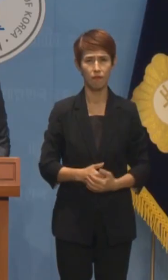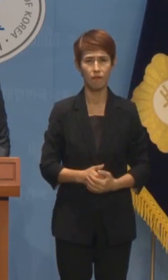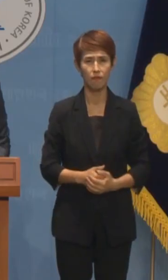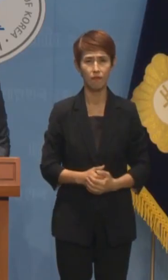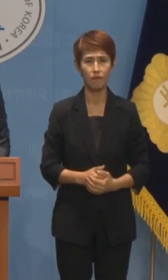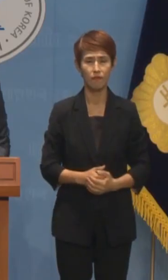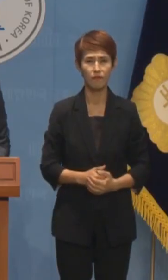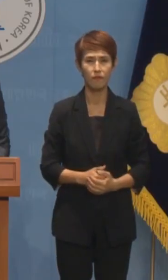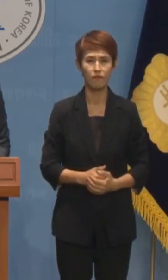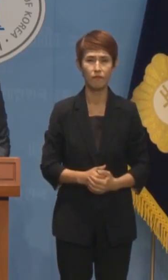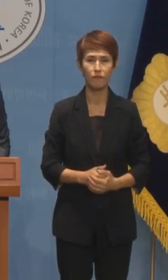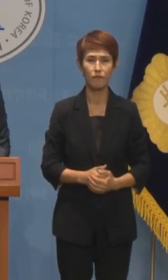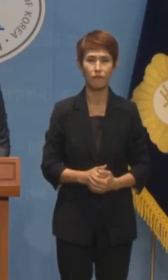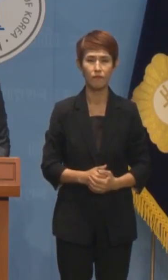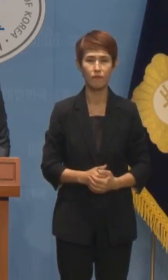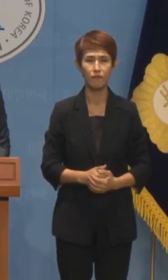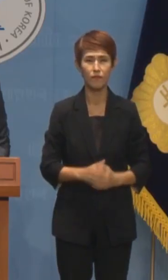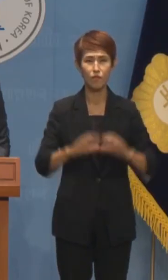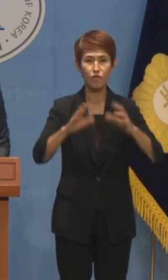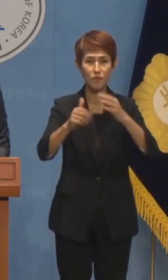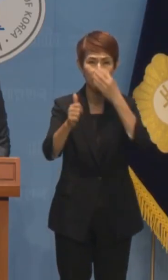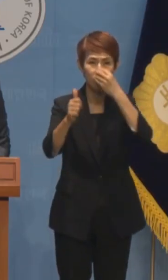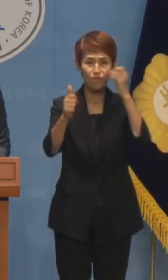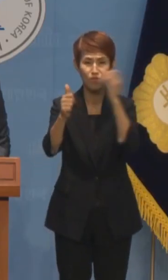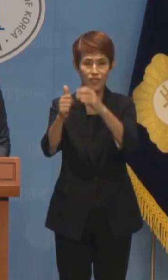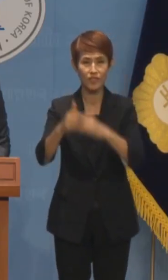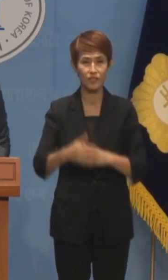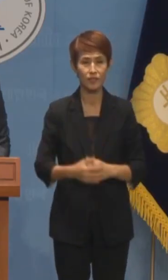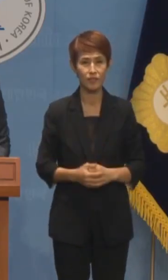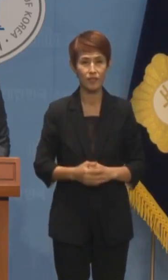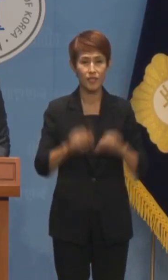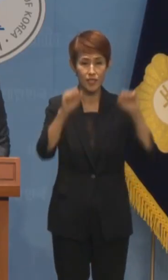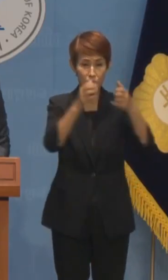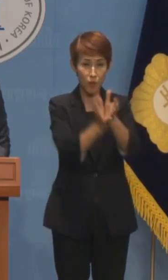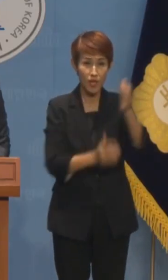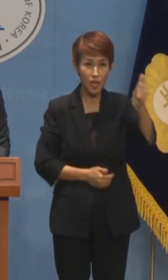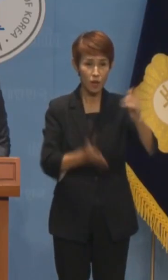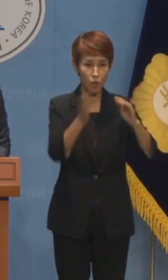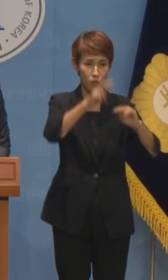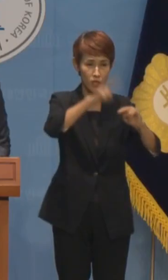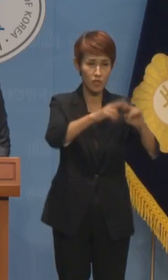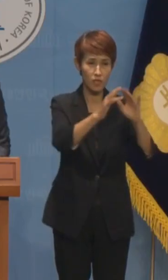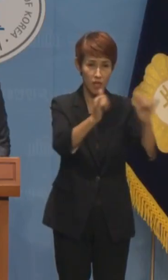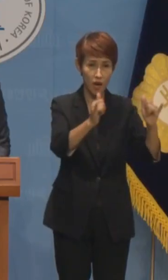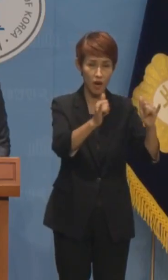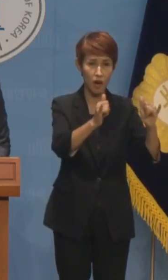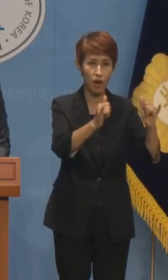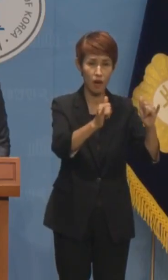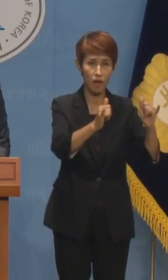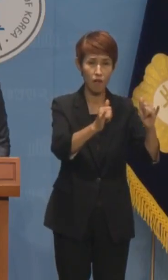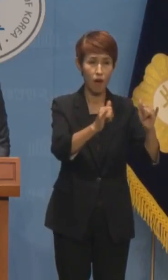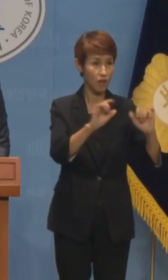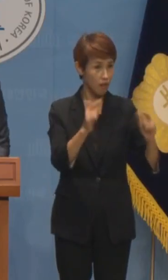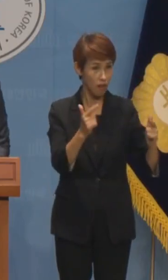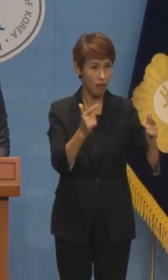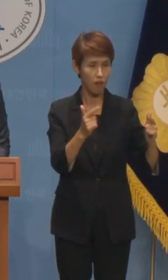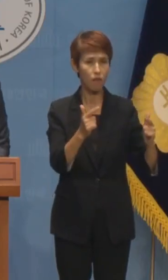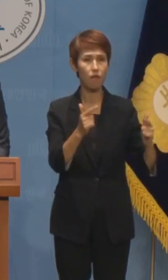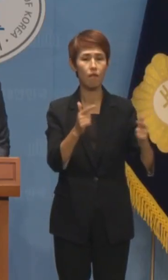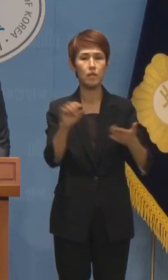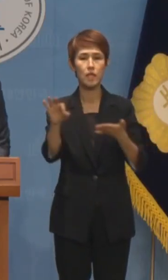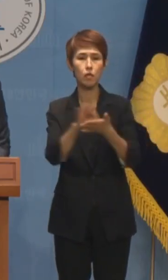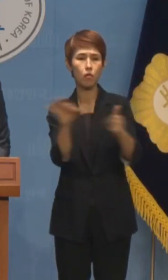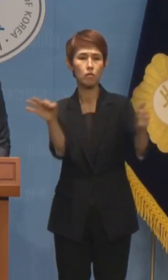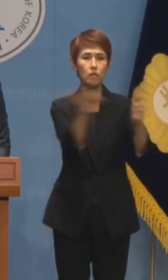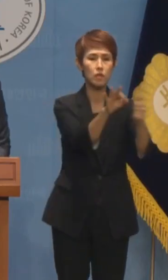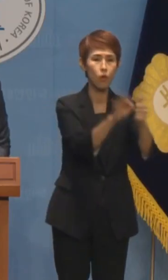답변함으로써 국민들을 기만했습니다. 대한체육회장이 공직자가 아니라면 그 막대한 재정 지원과